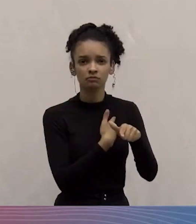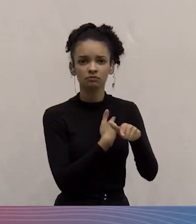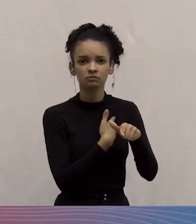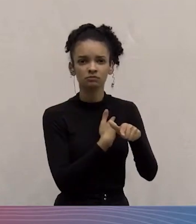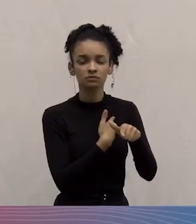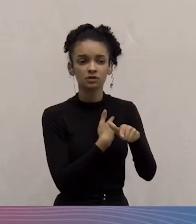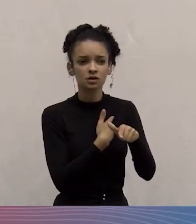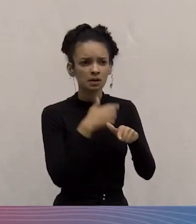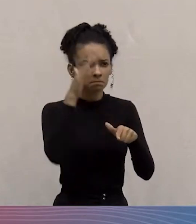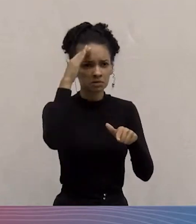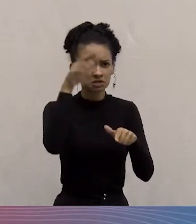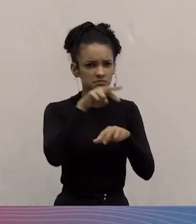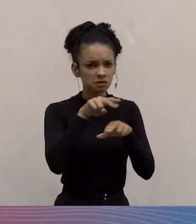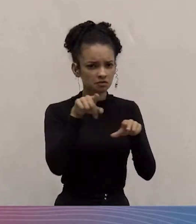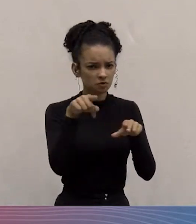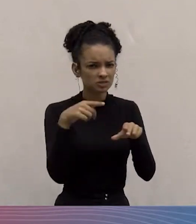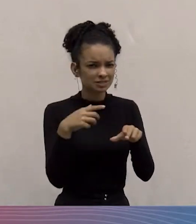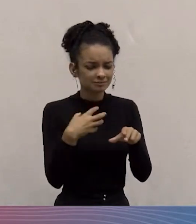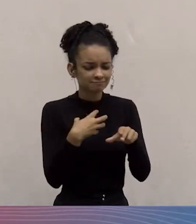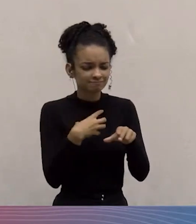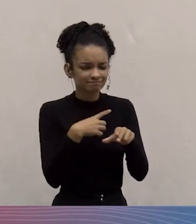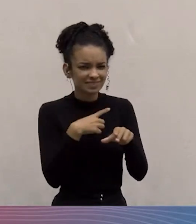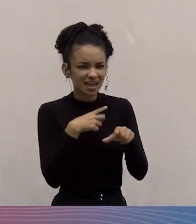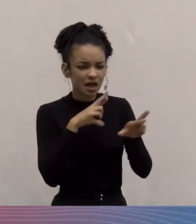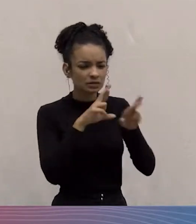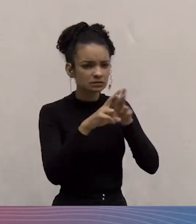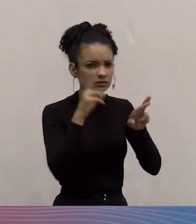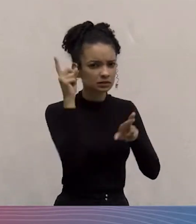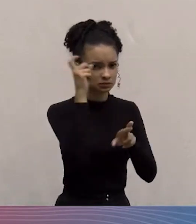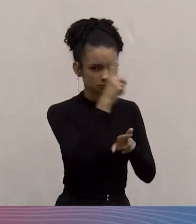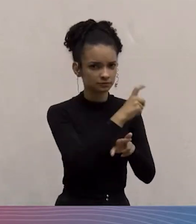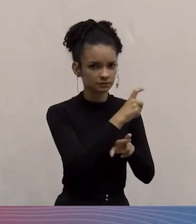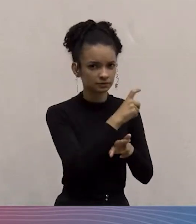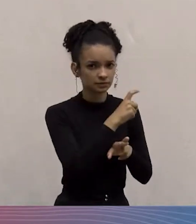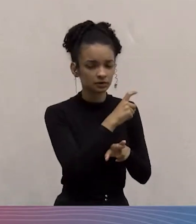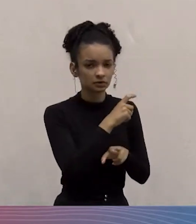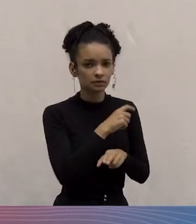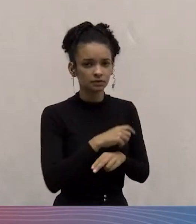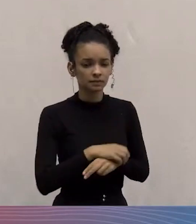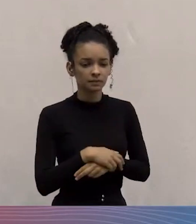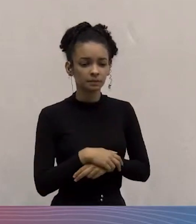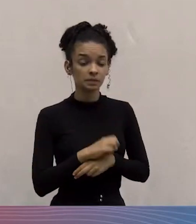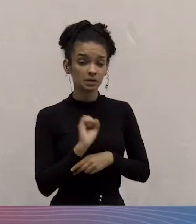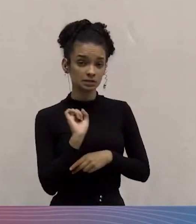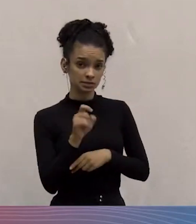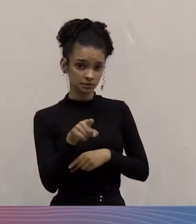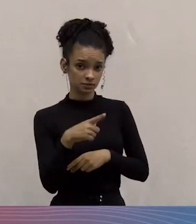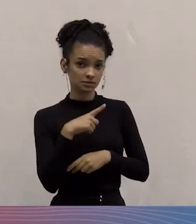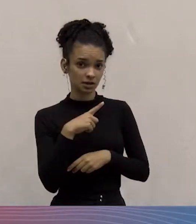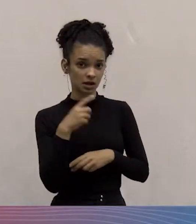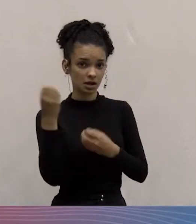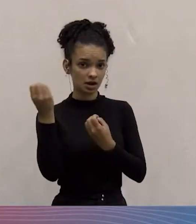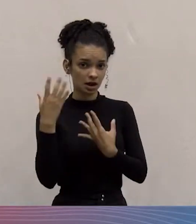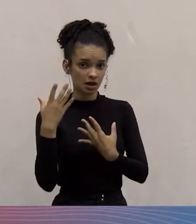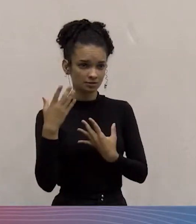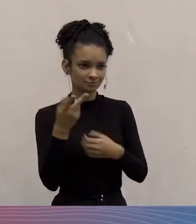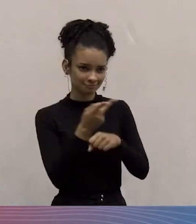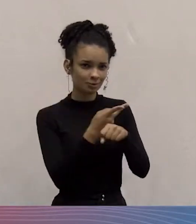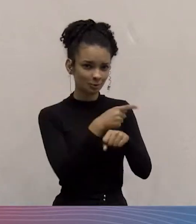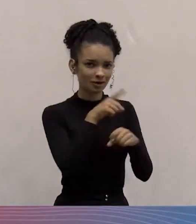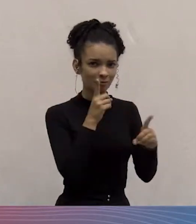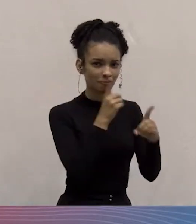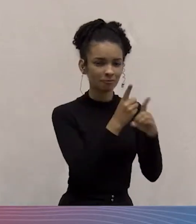Principalmente aqueles irmãos e irmãs que você tem mais dificuldade de ser edificado com eles. Se você tiver graça, procura eles para servir